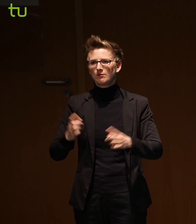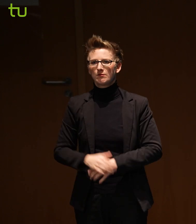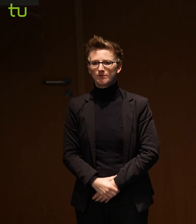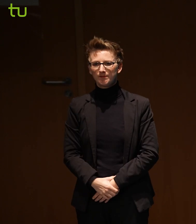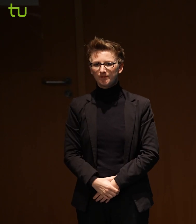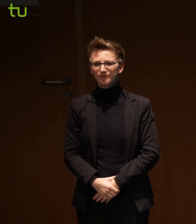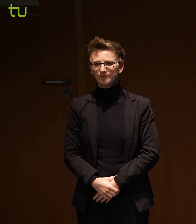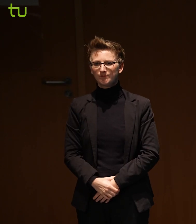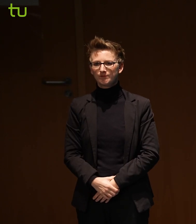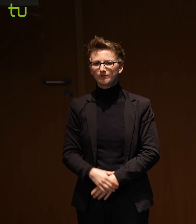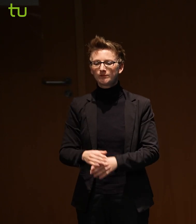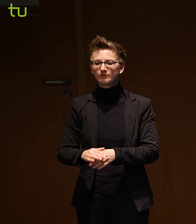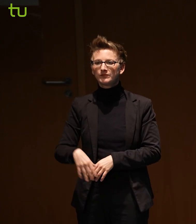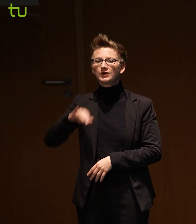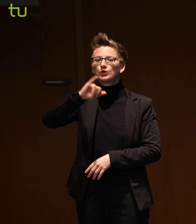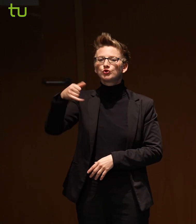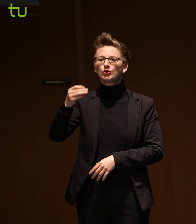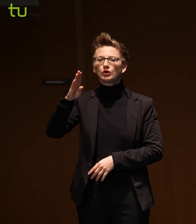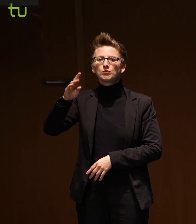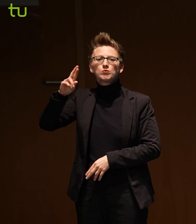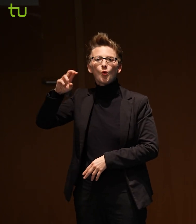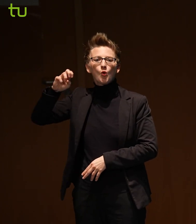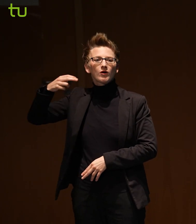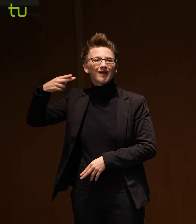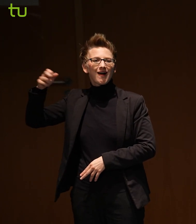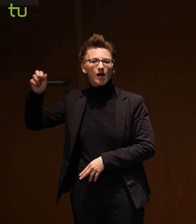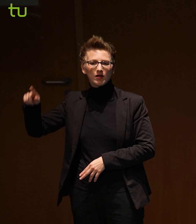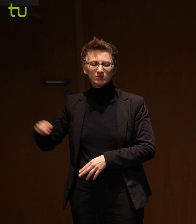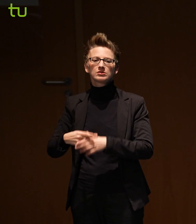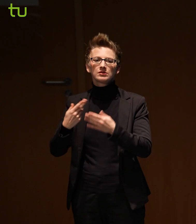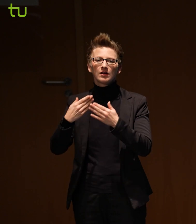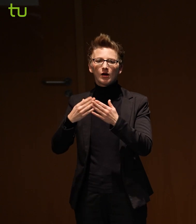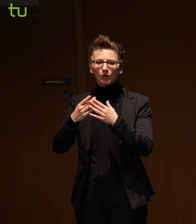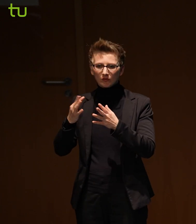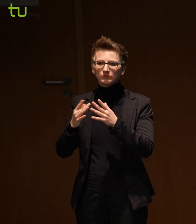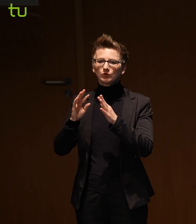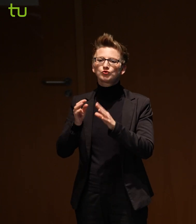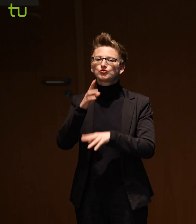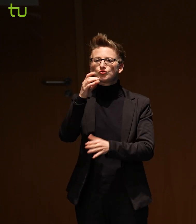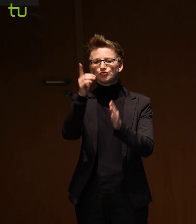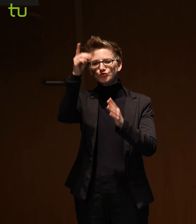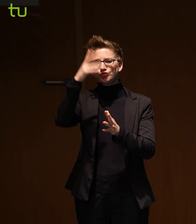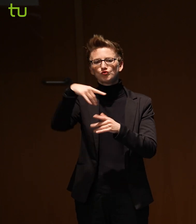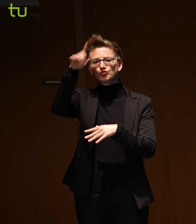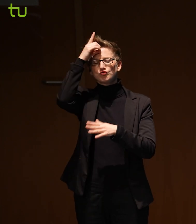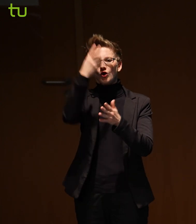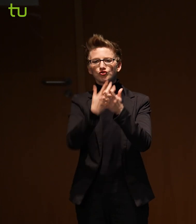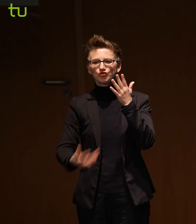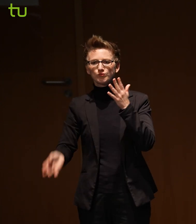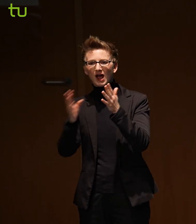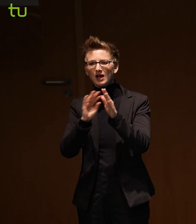Stadt, Jürgen Brokan, verdanken wir den umfangreichsten Whitman in deutscher Sprache, die Ausgabe letzter Hand